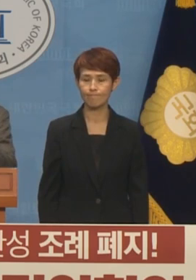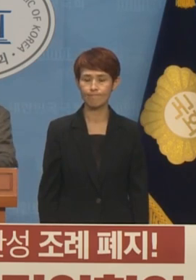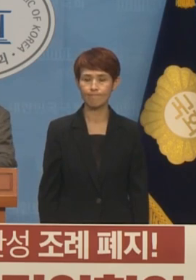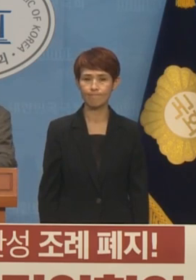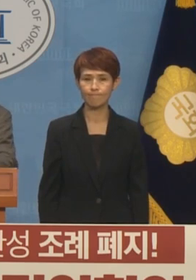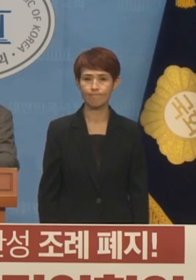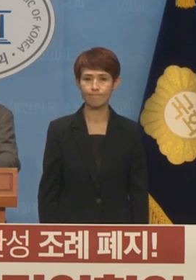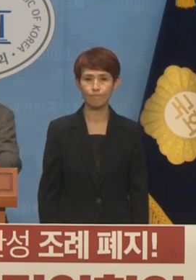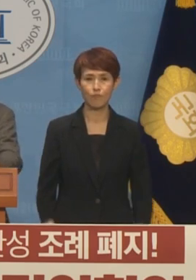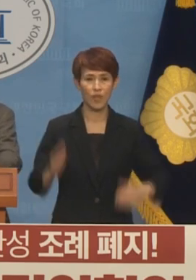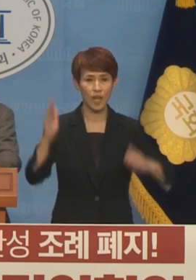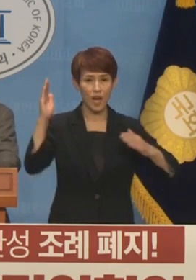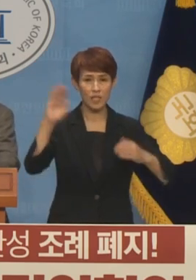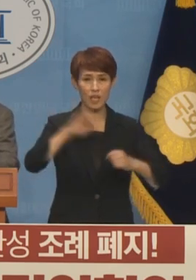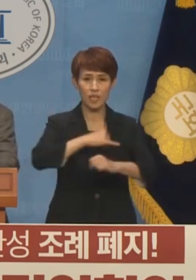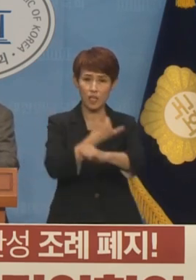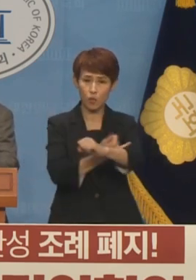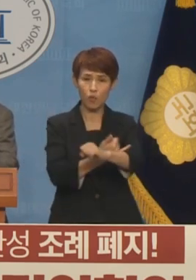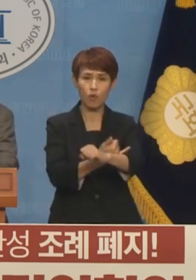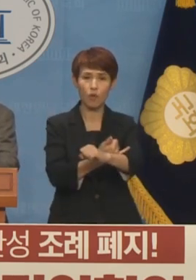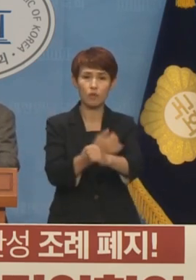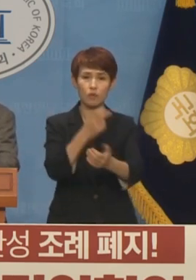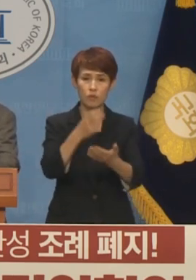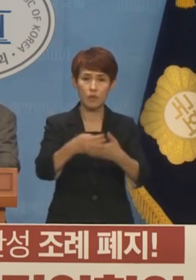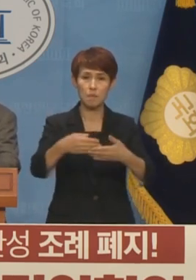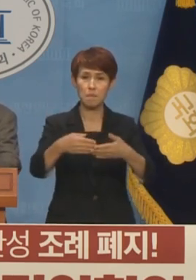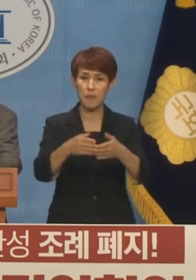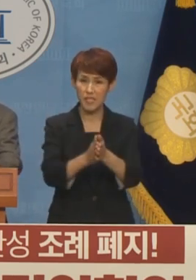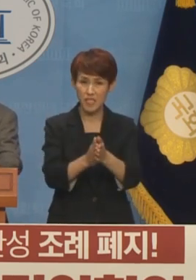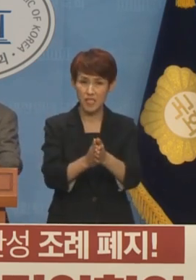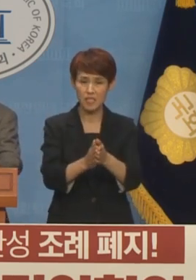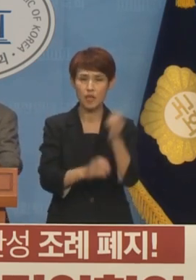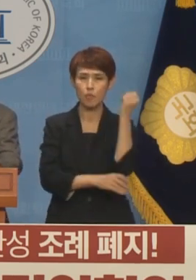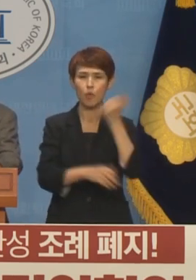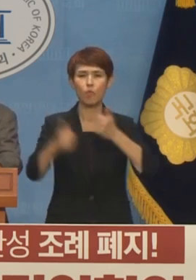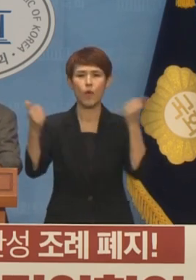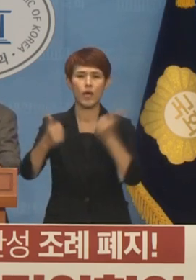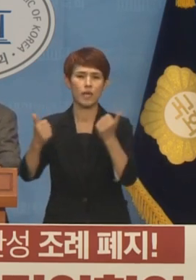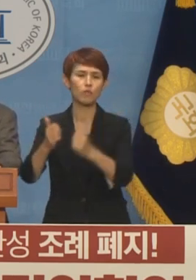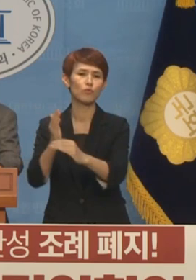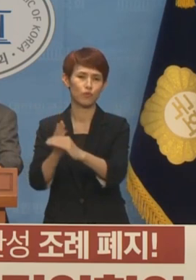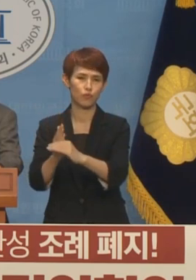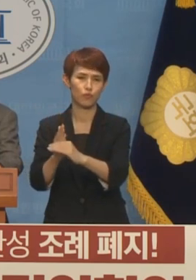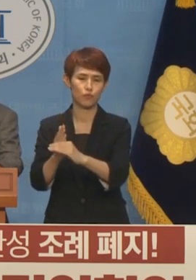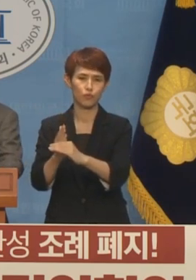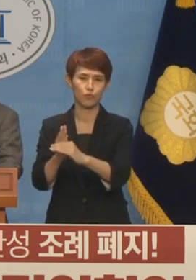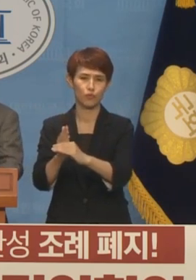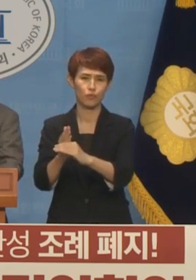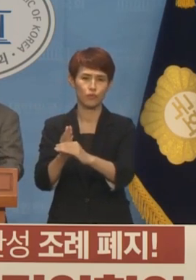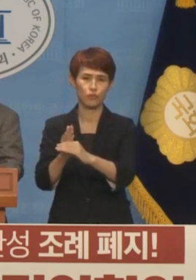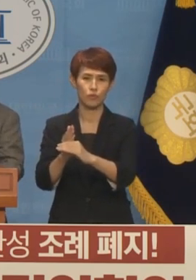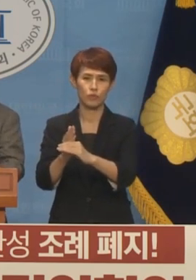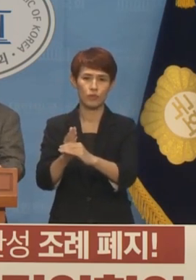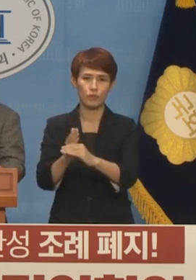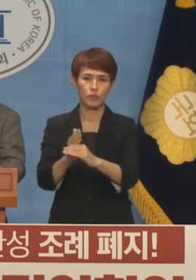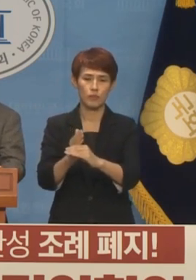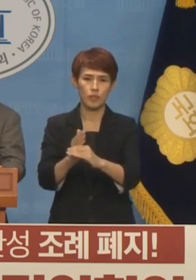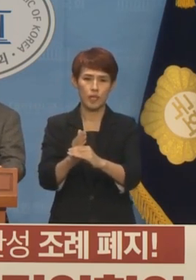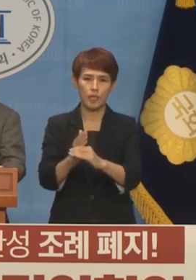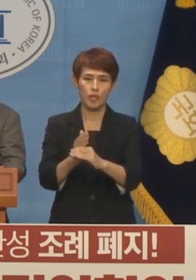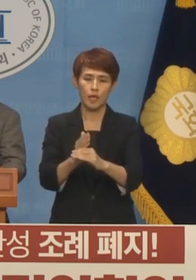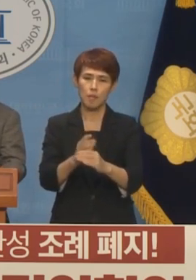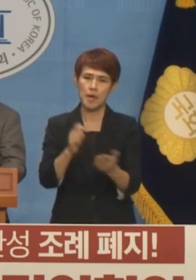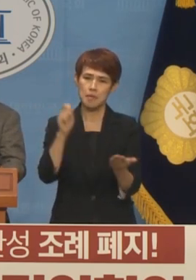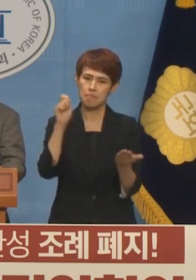예, 학생인권 조례 폐지는 지금 본회의 토론 중이기 때문에 아마 표결이